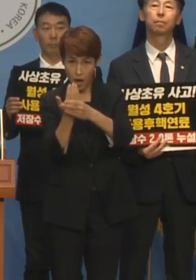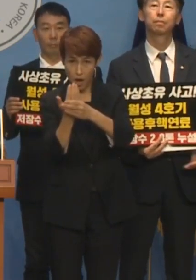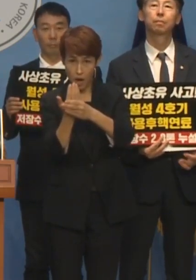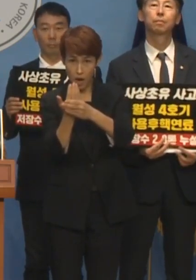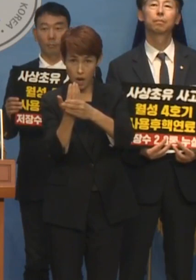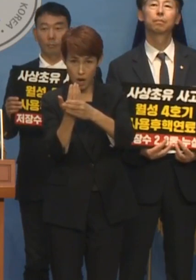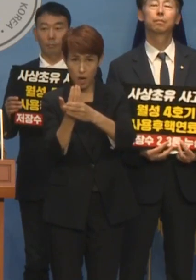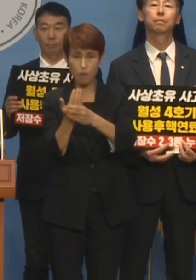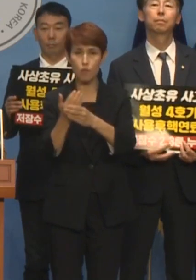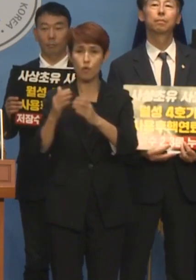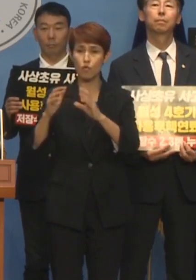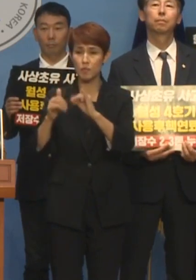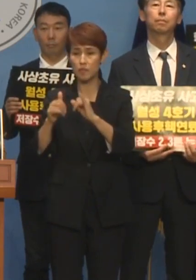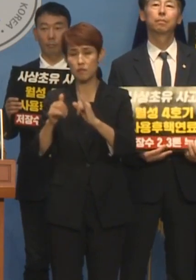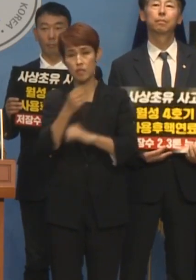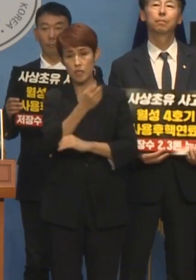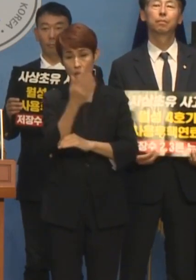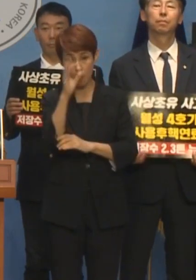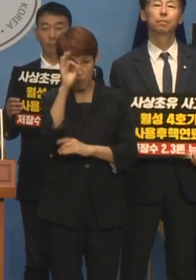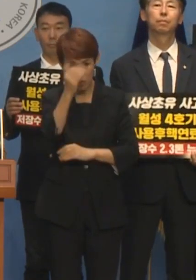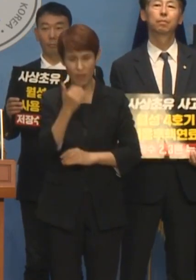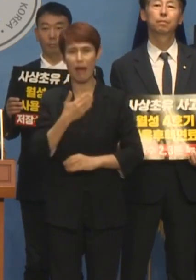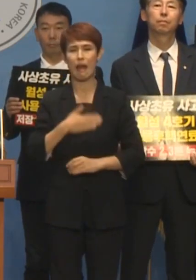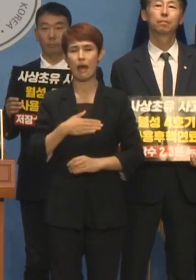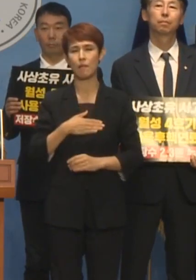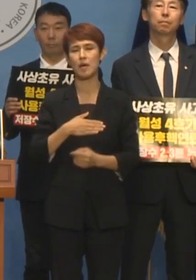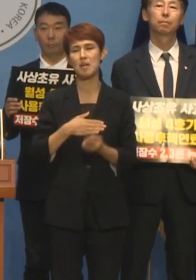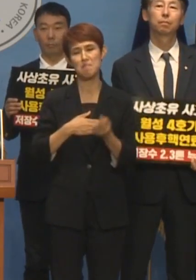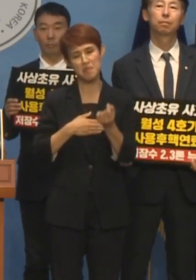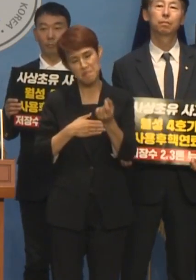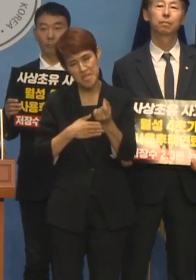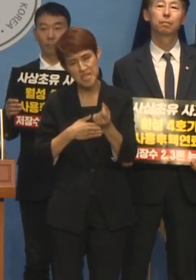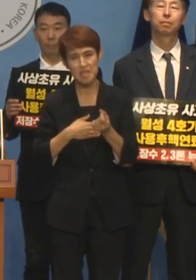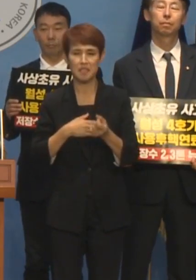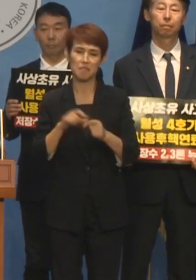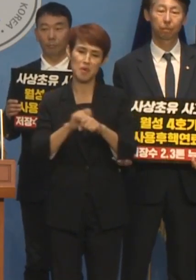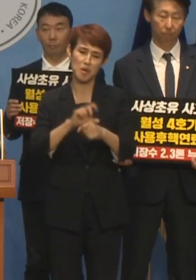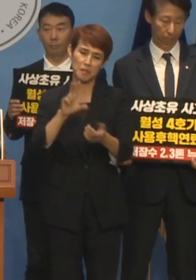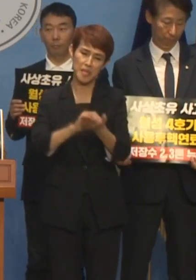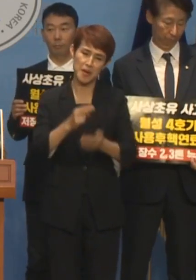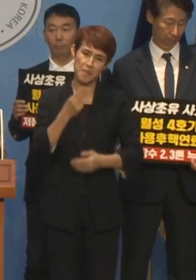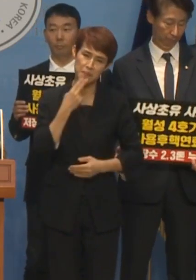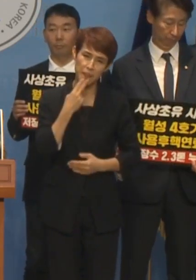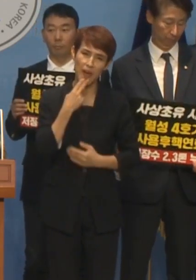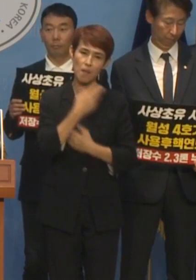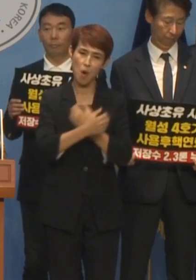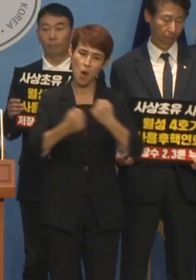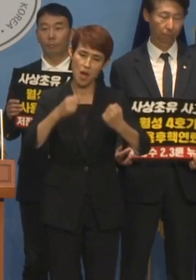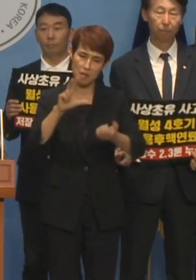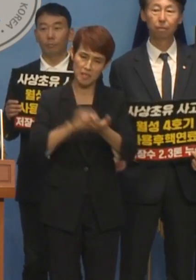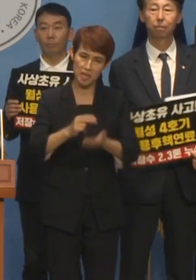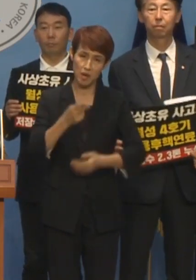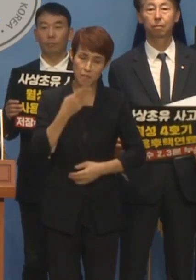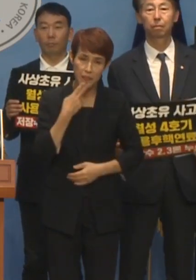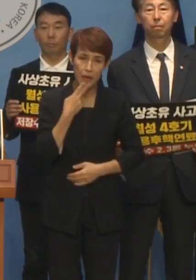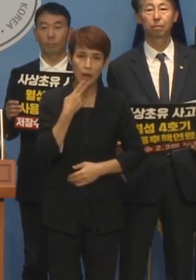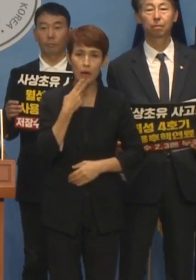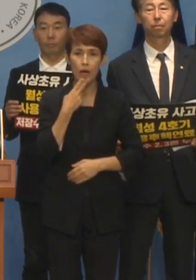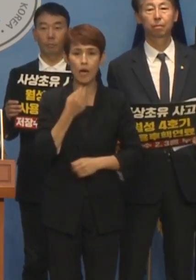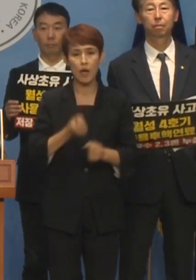국민들이 기사를 보기 전에 다 압니다. 미미하다, 영향력이 없다, 건강에 영향이 없다, 이렇게 먼저 보도가